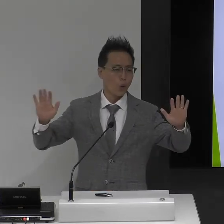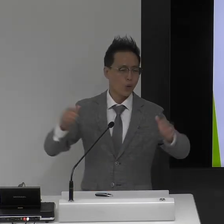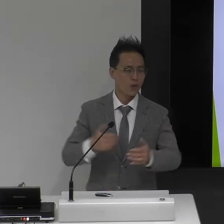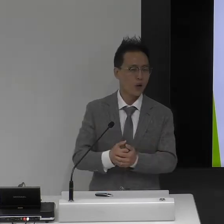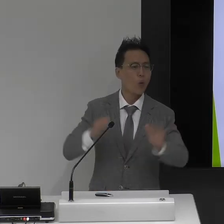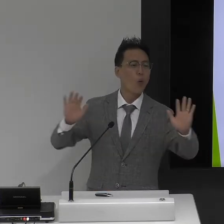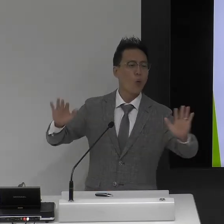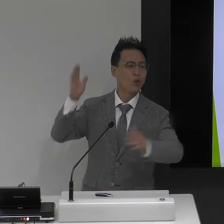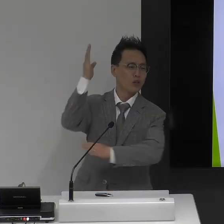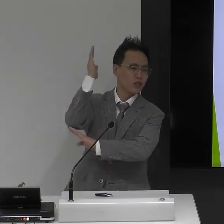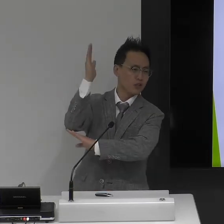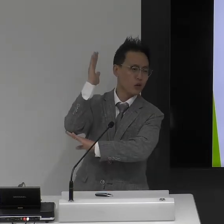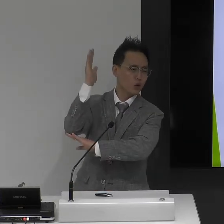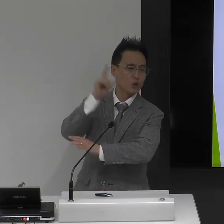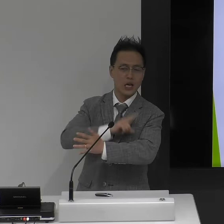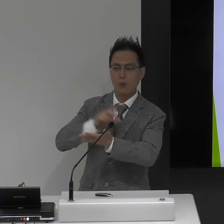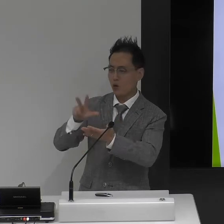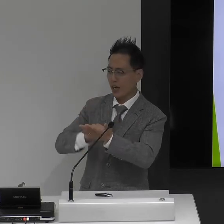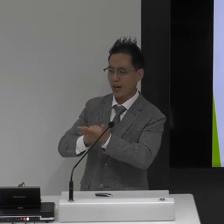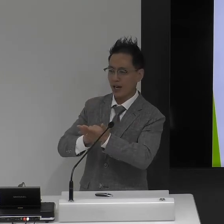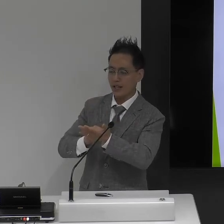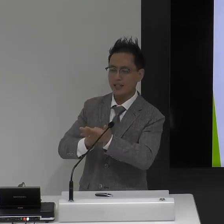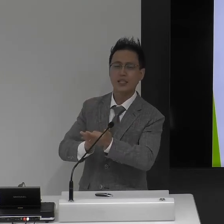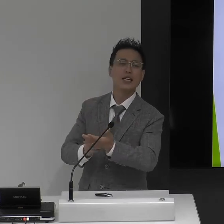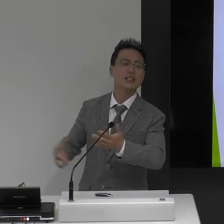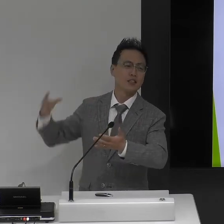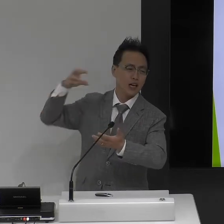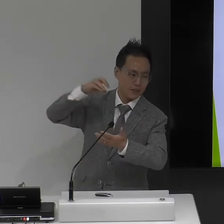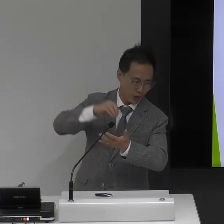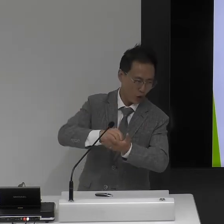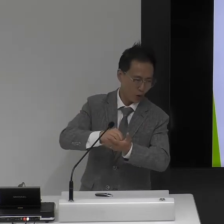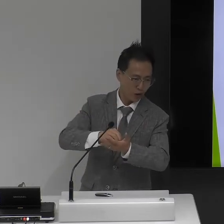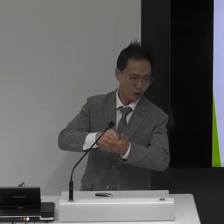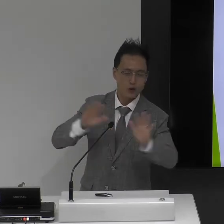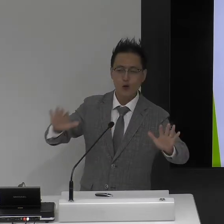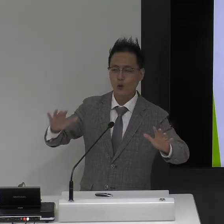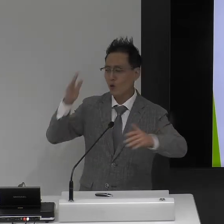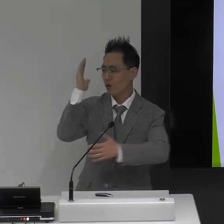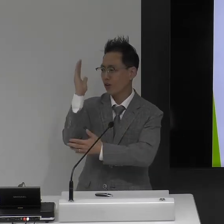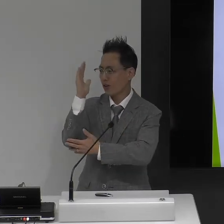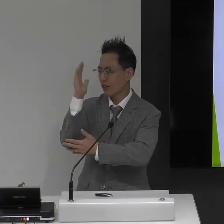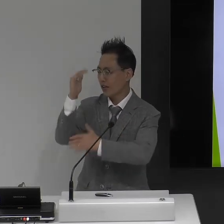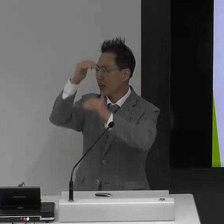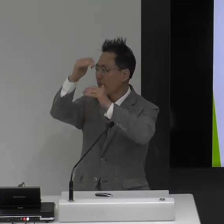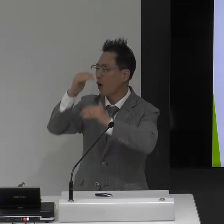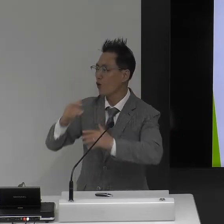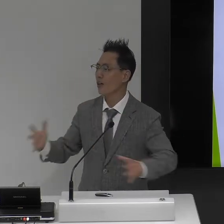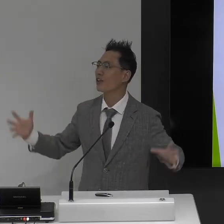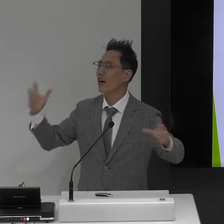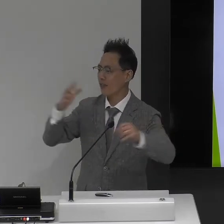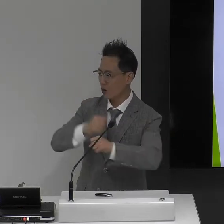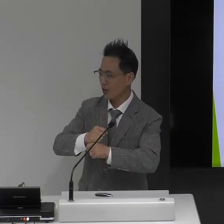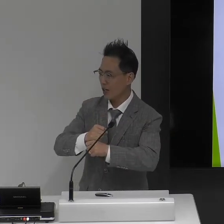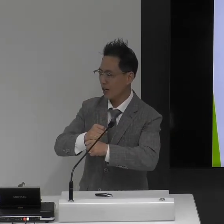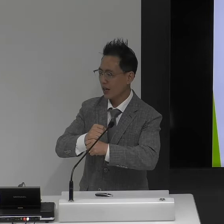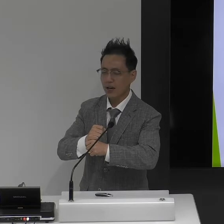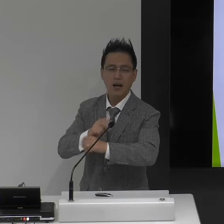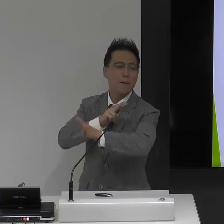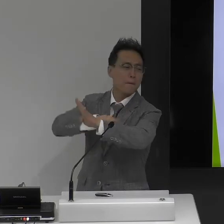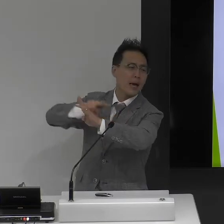예. 오늘 설교 제목에 들어간 내용, 그리고 설교 내용에 들어간 내용이